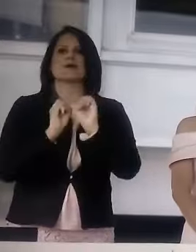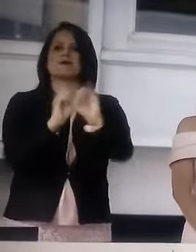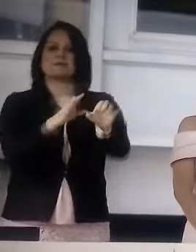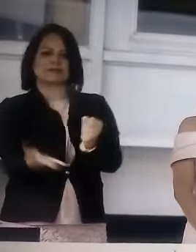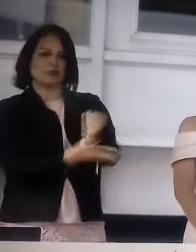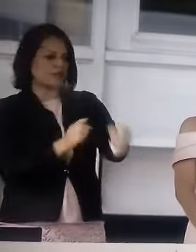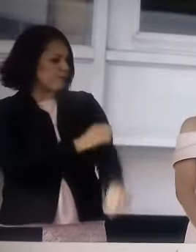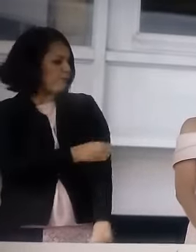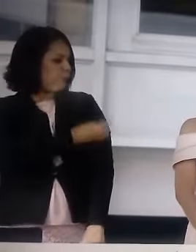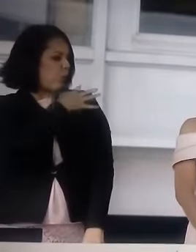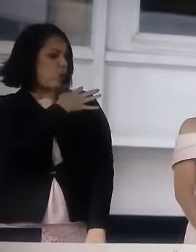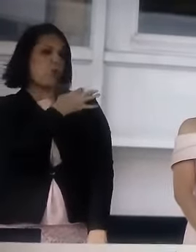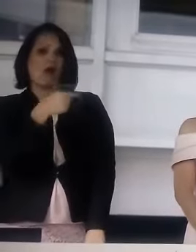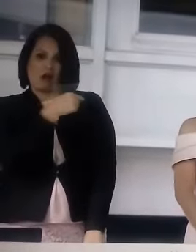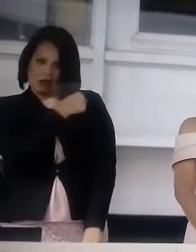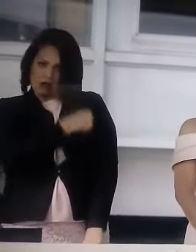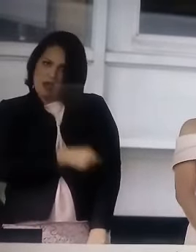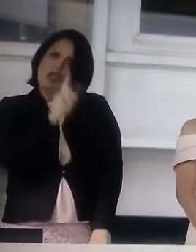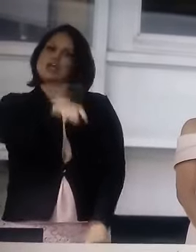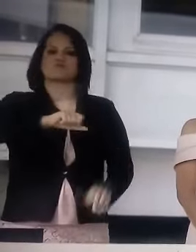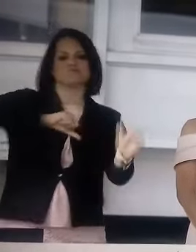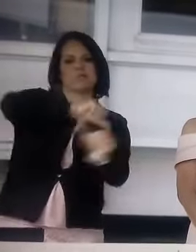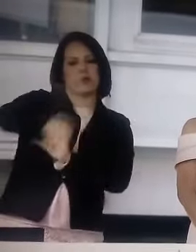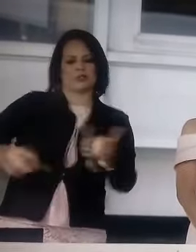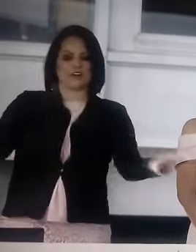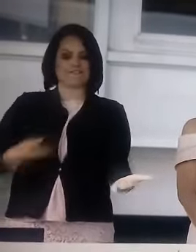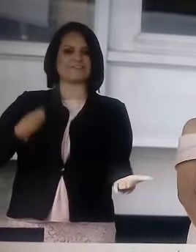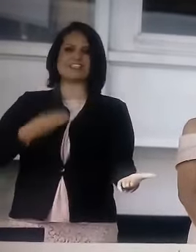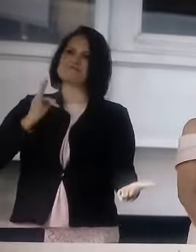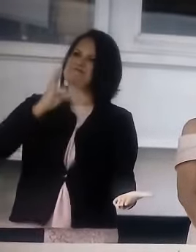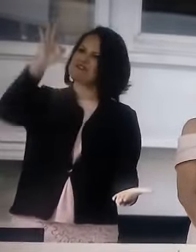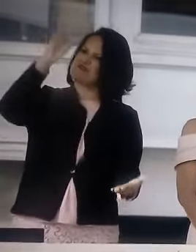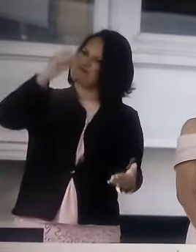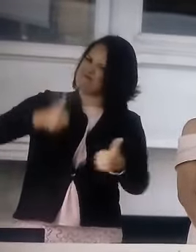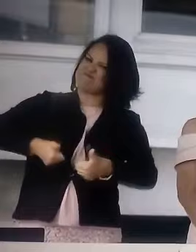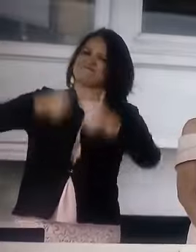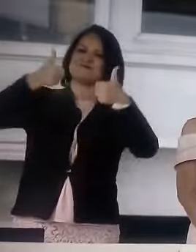transforma o presente e faz o futuro de nossos filhos.